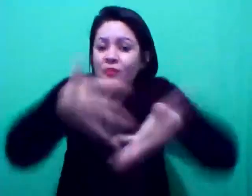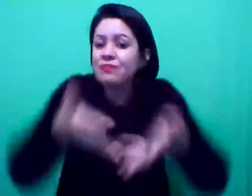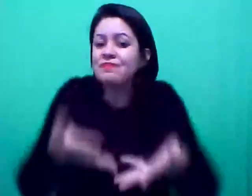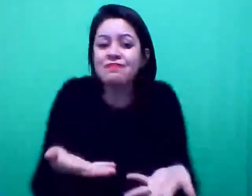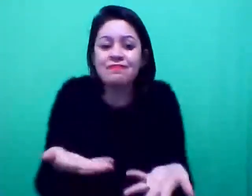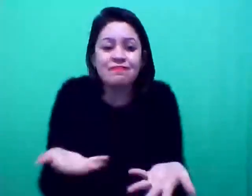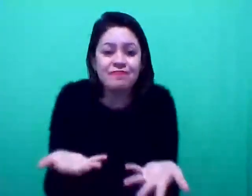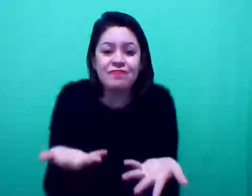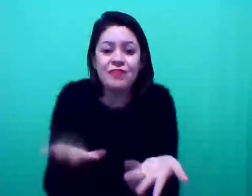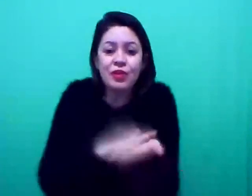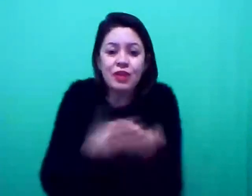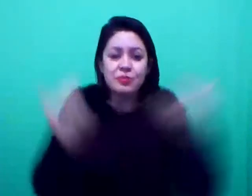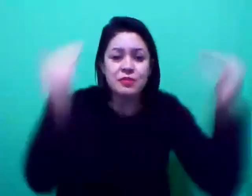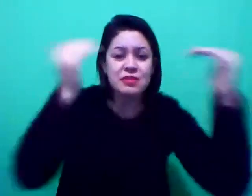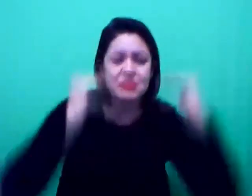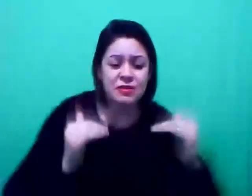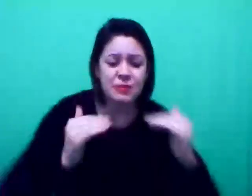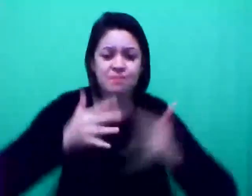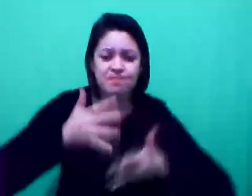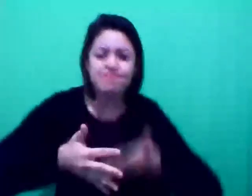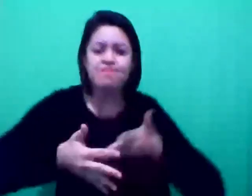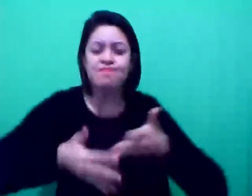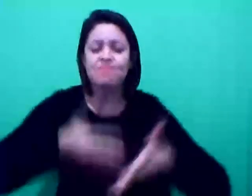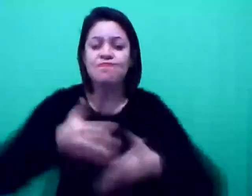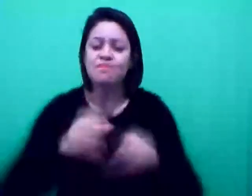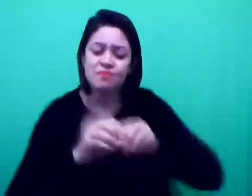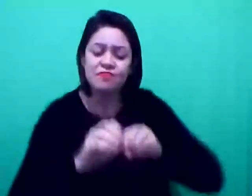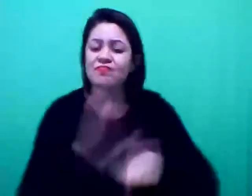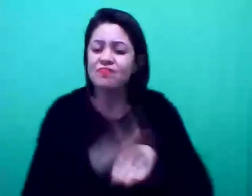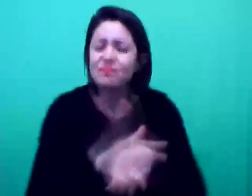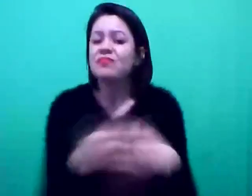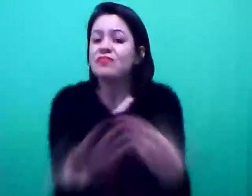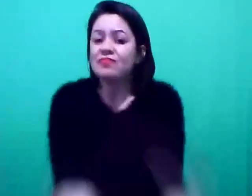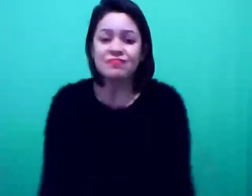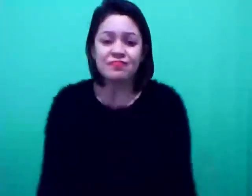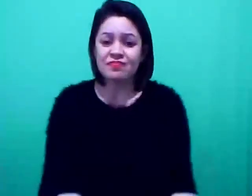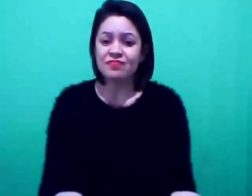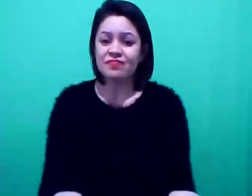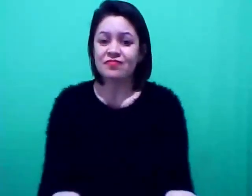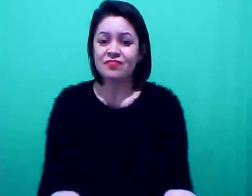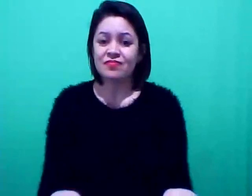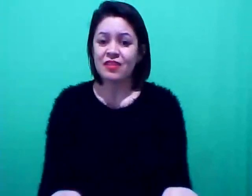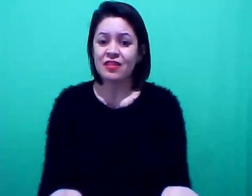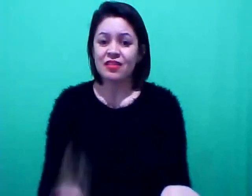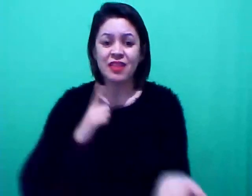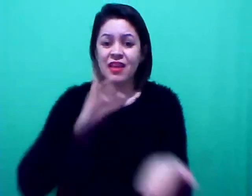E o surdo que não conhece a língua de sinais? Como que está ali aprendendo a cada dia a Libras, tendo